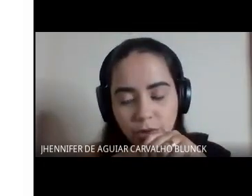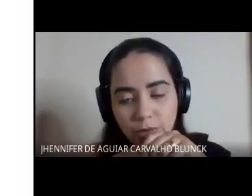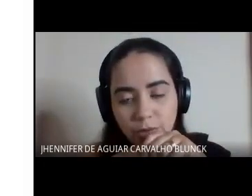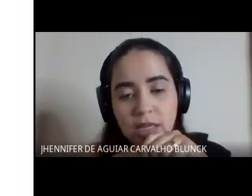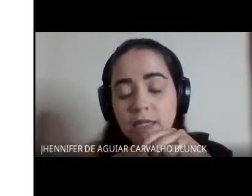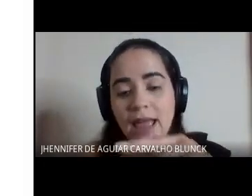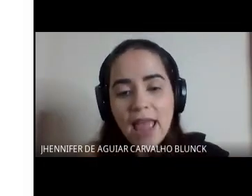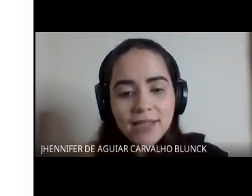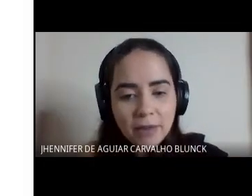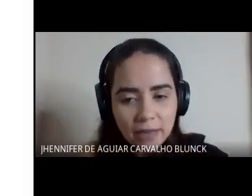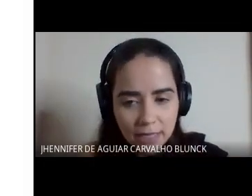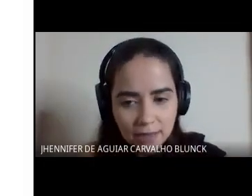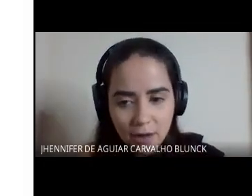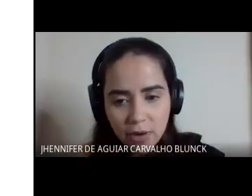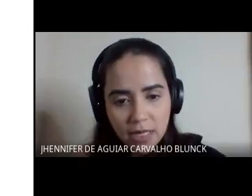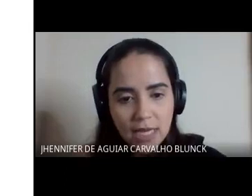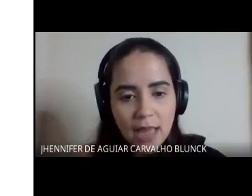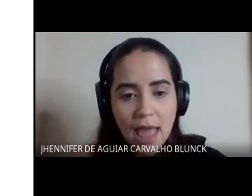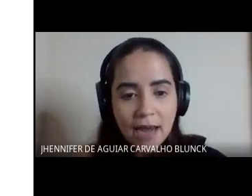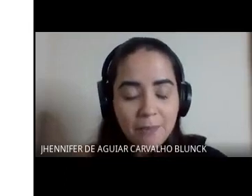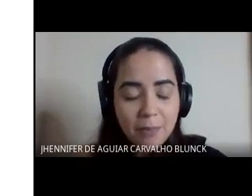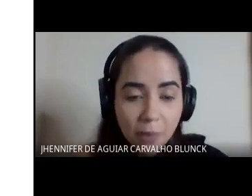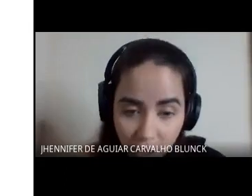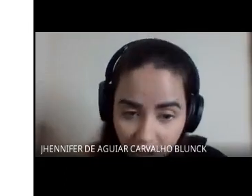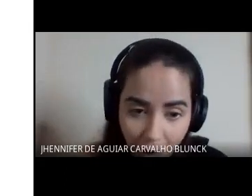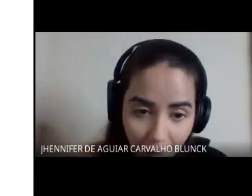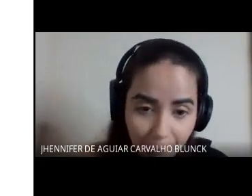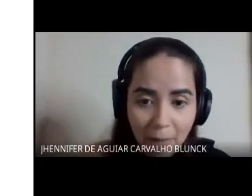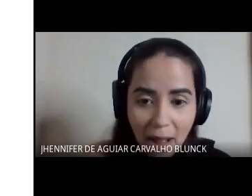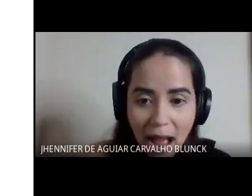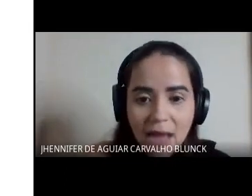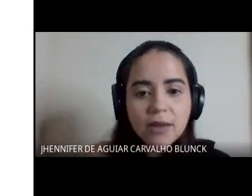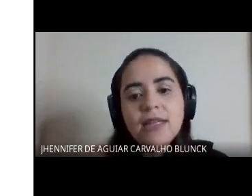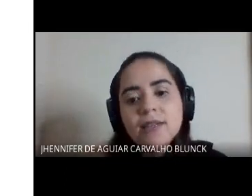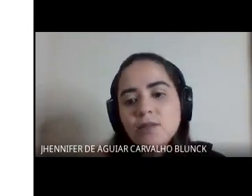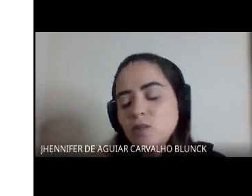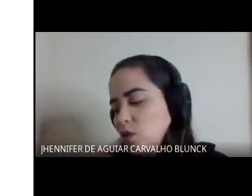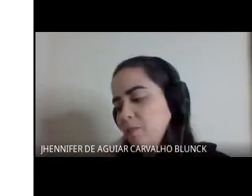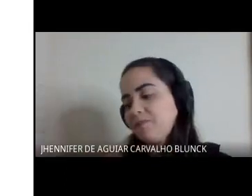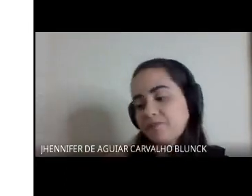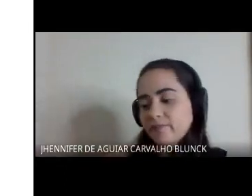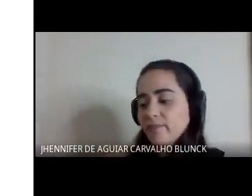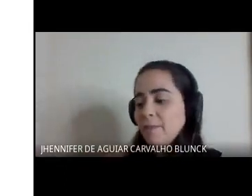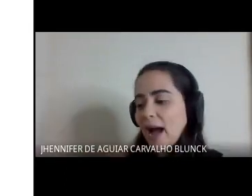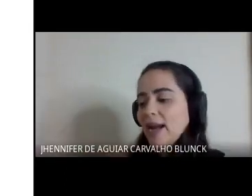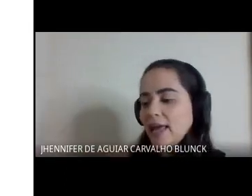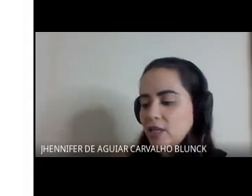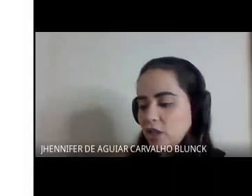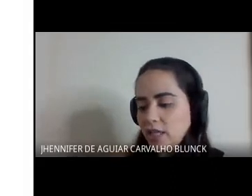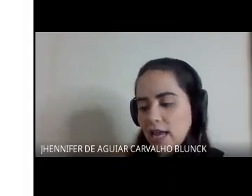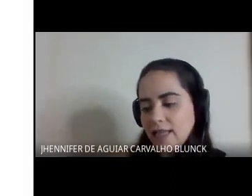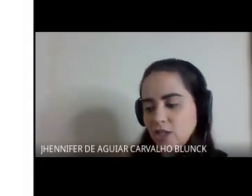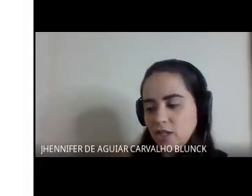identificatório. Então, essa questão aqui, ela é primordial para a criança surda. Para